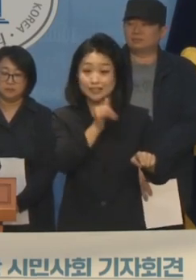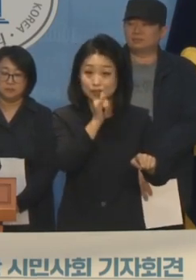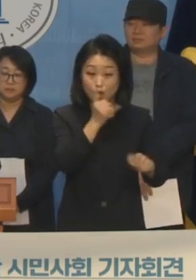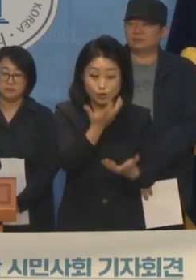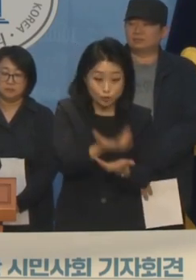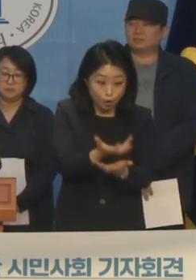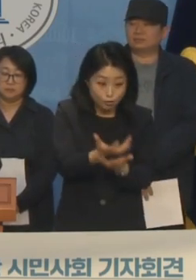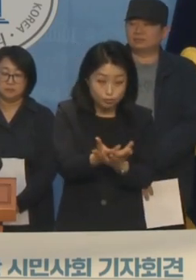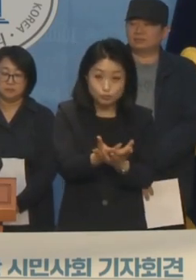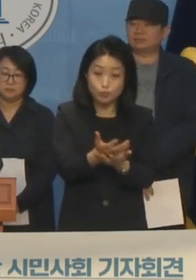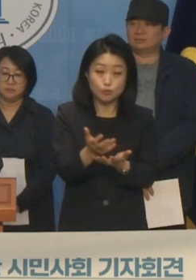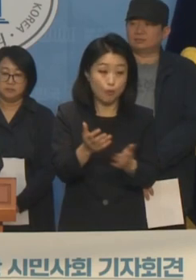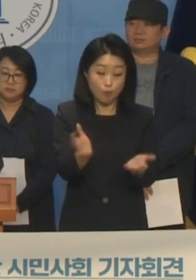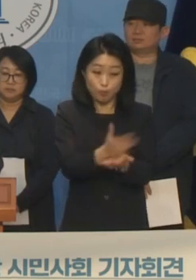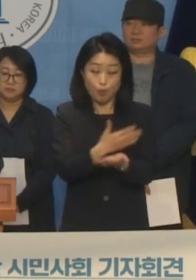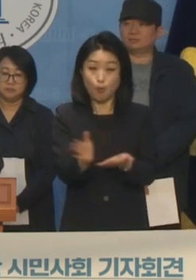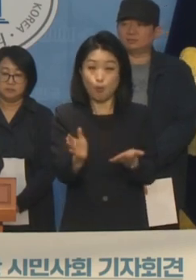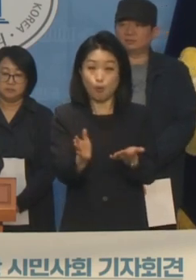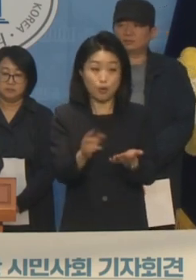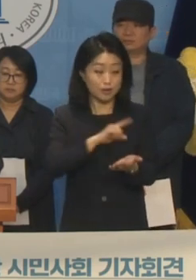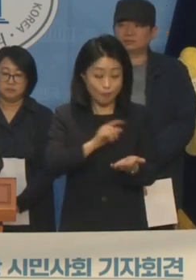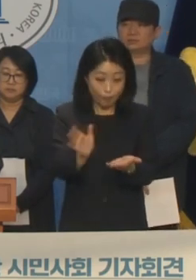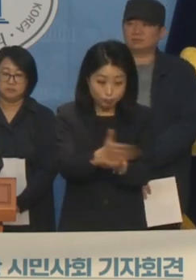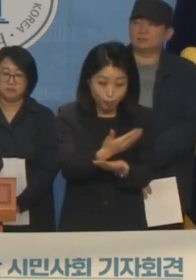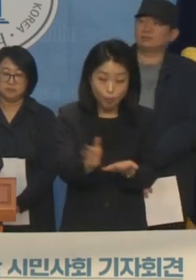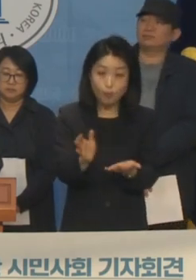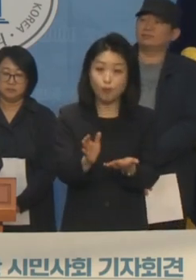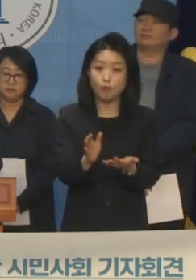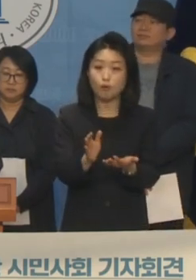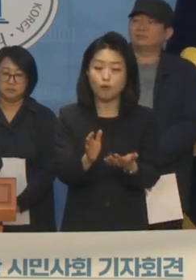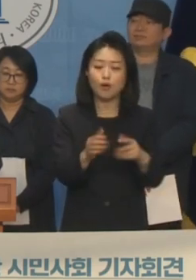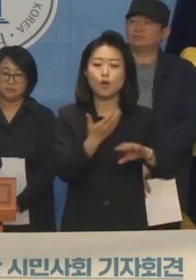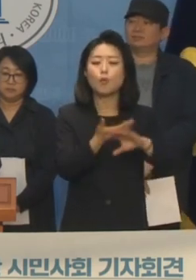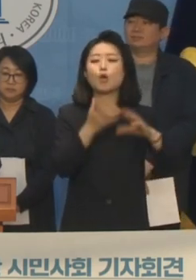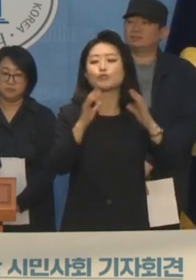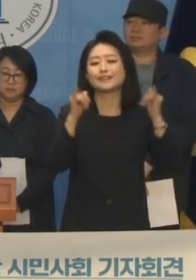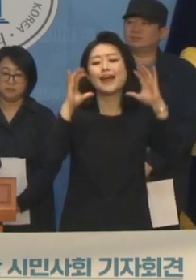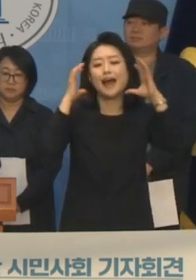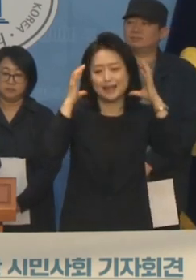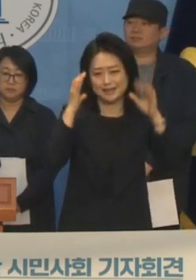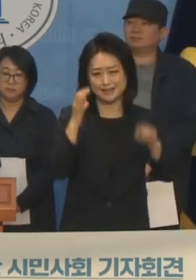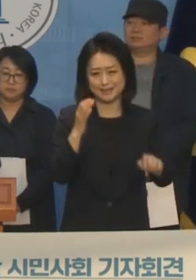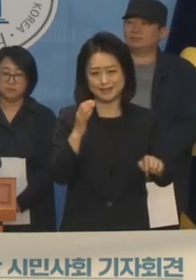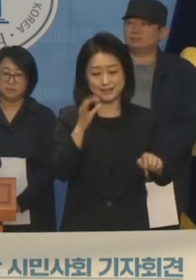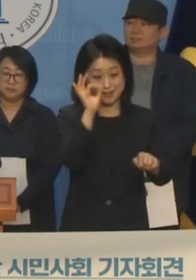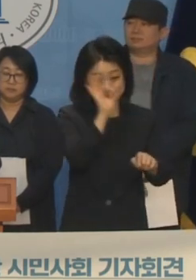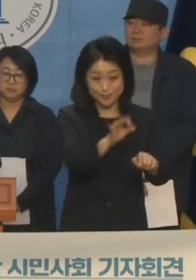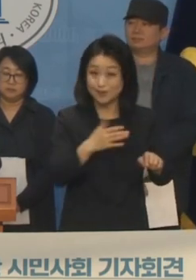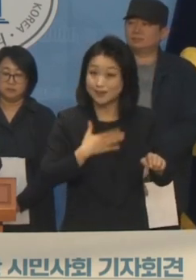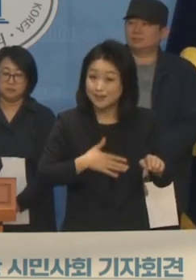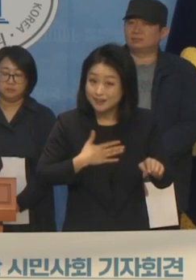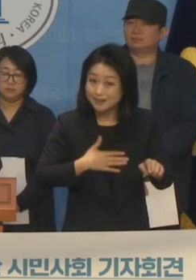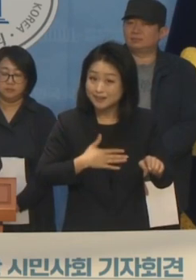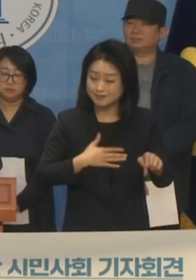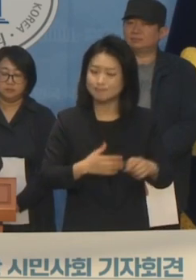서류상으로도 일상에서도 자신을 없는 사람으로 취급한다고 이야기하는 아이들의 목소리를 들으신 적이